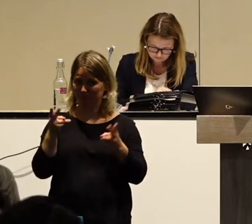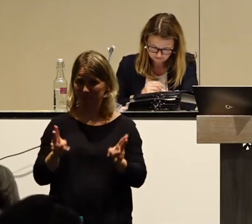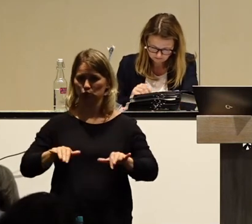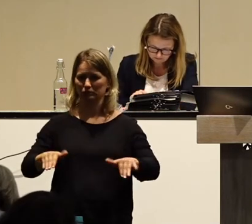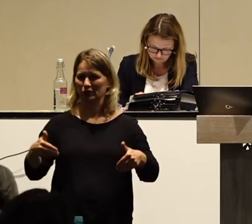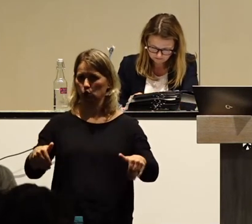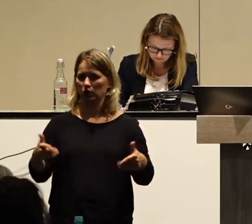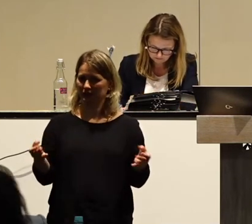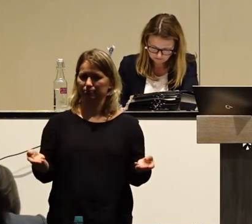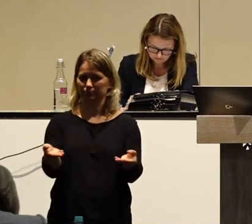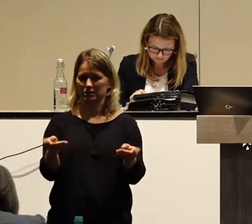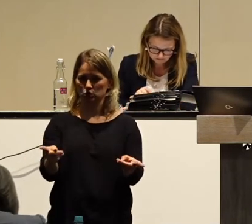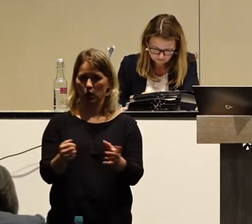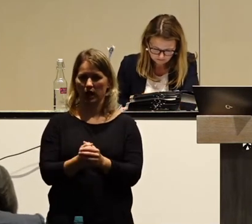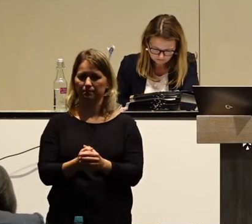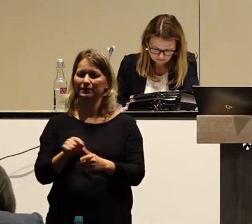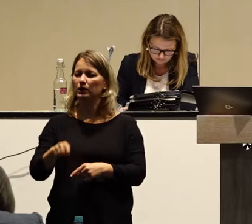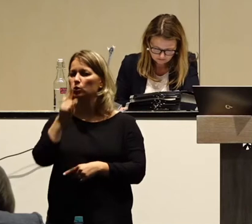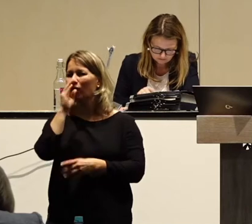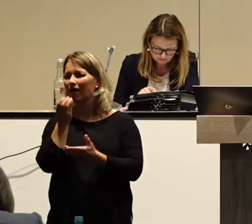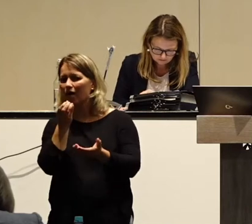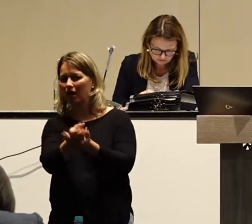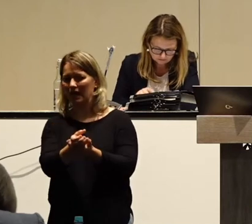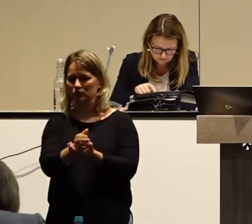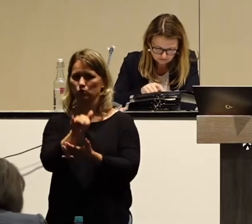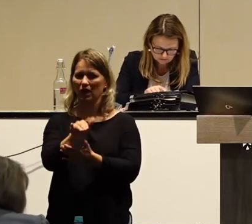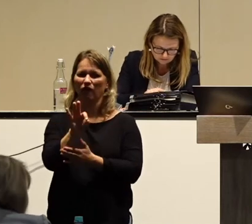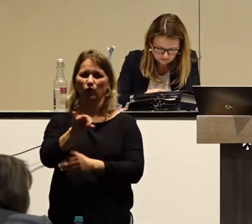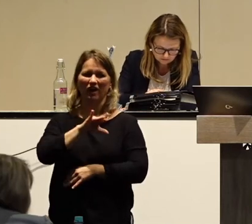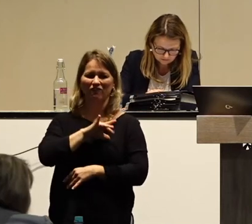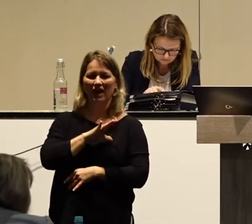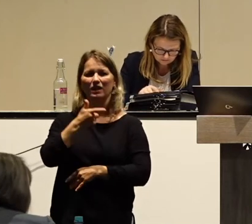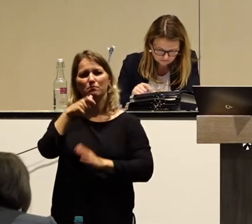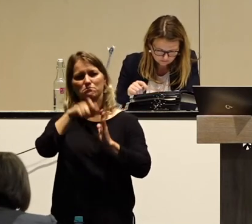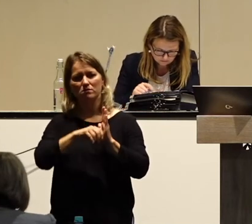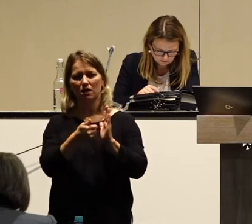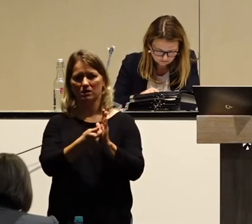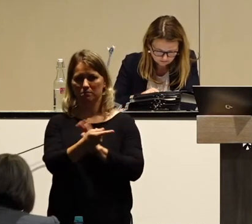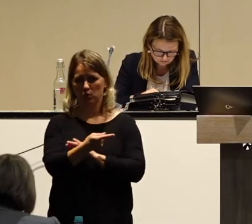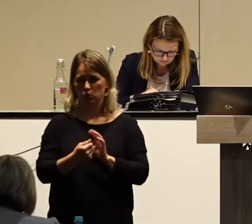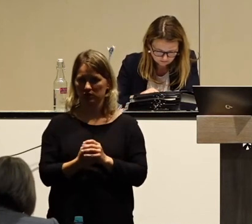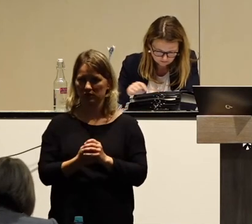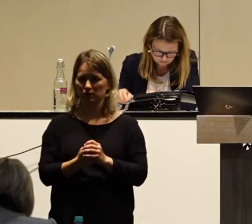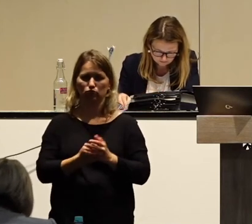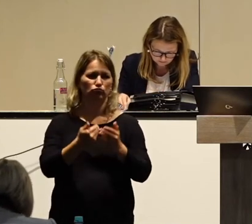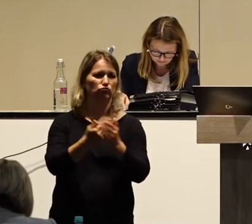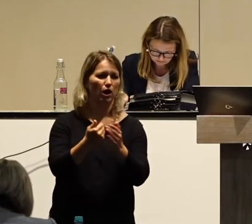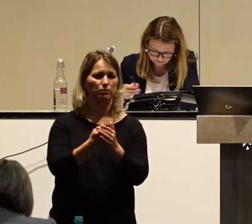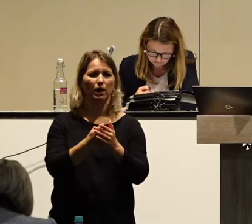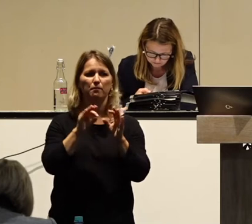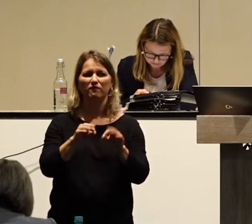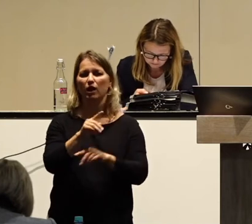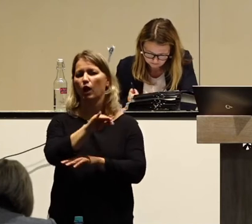soll Ergänzungen darstellen oder Ergänzungen anbieten zu den Ferienpassangeboten, die zum Beispiel in